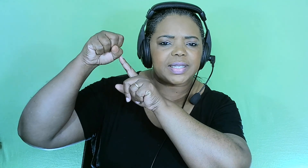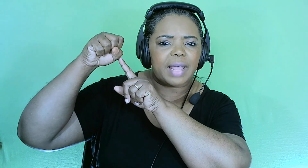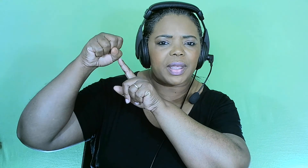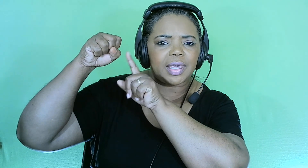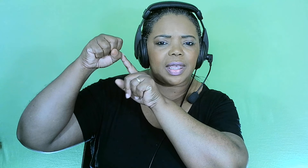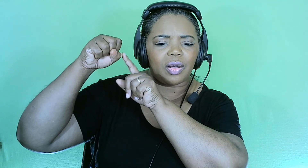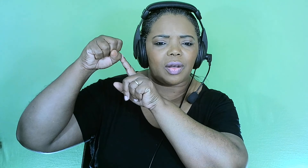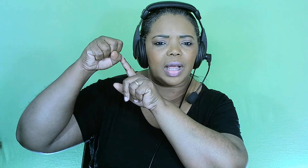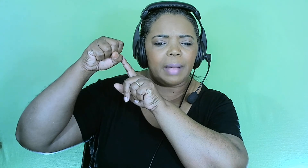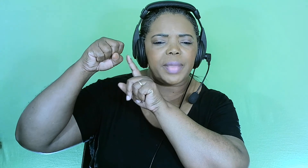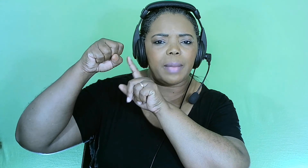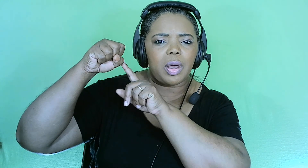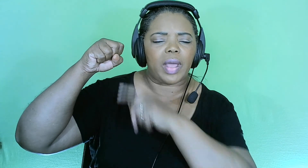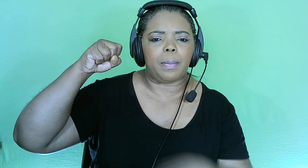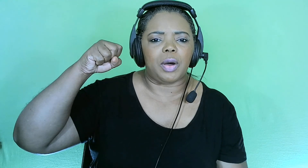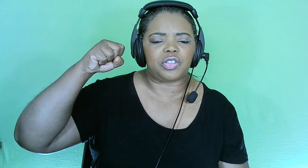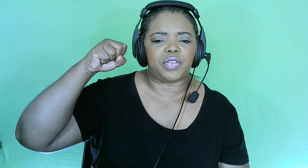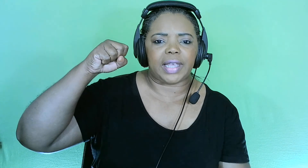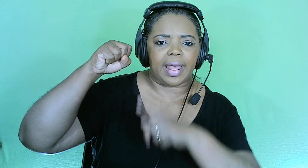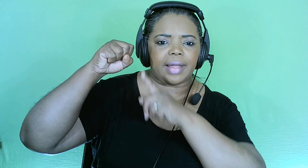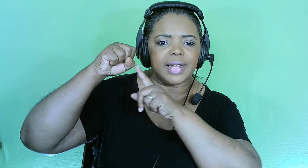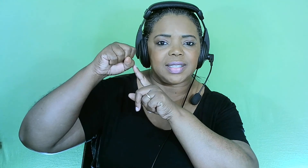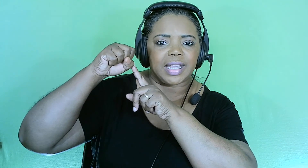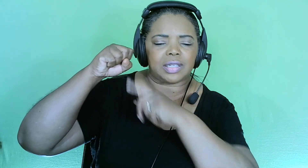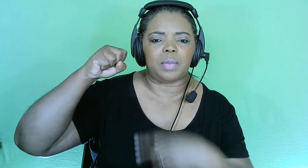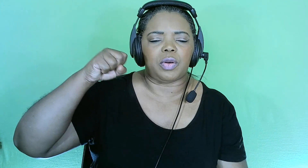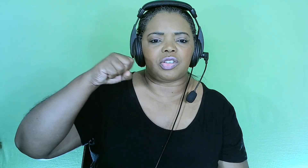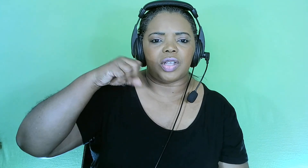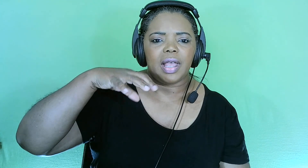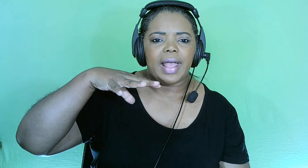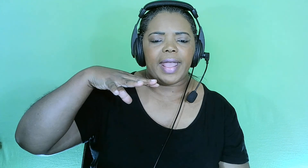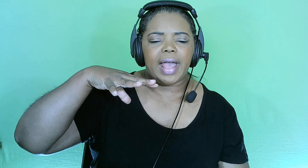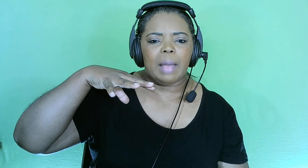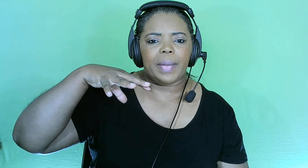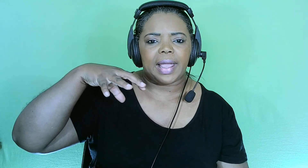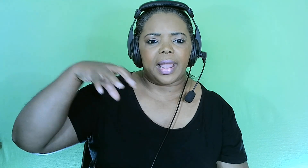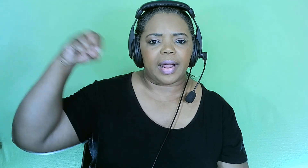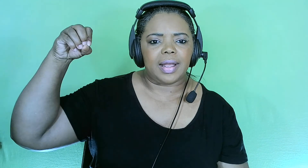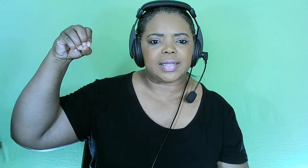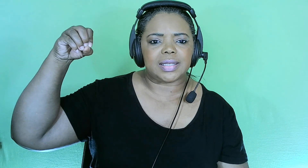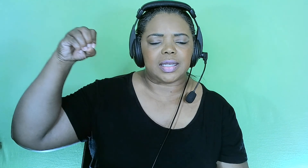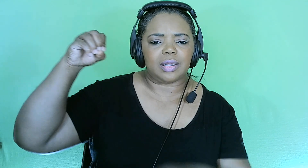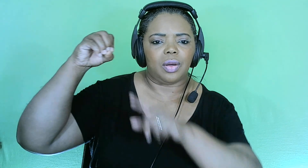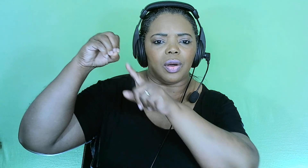Percebe aqui, ó, a minha mão, ela pode ficar, nesse caso, ela pode apagar, assim, ó,